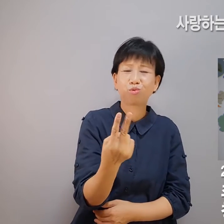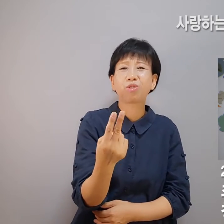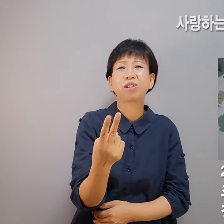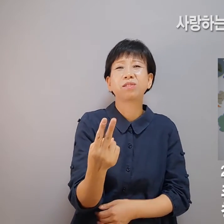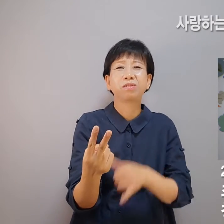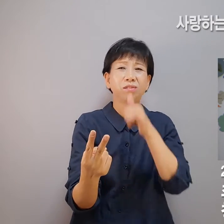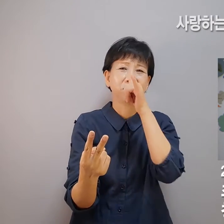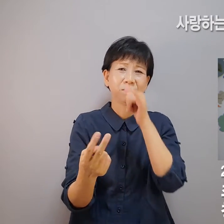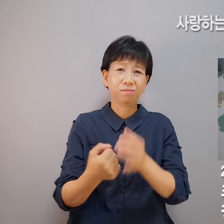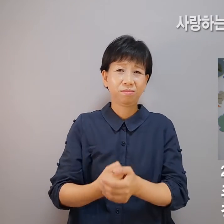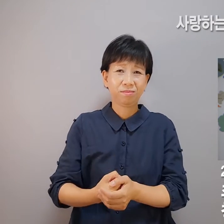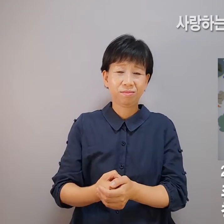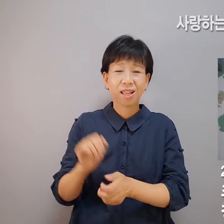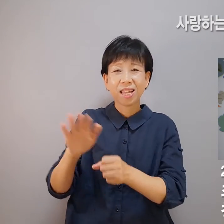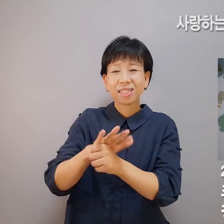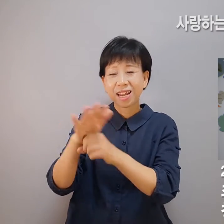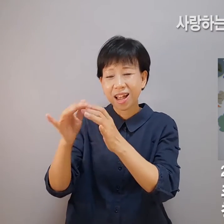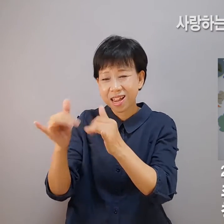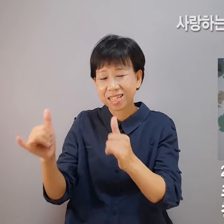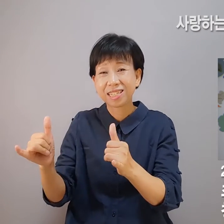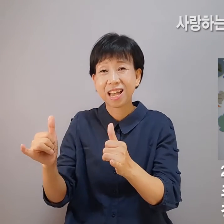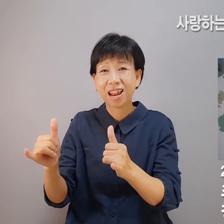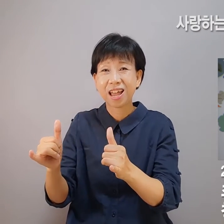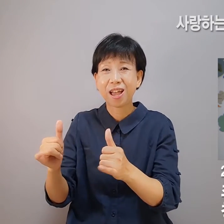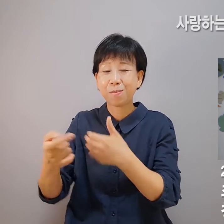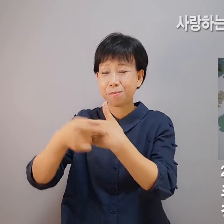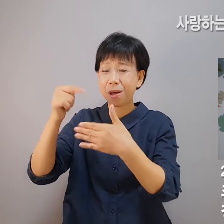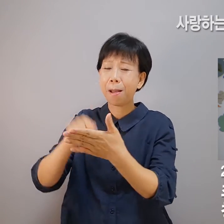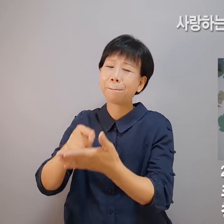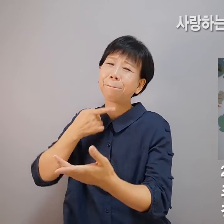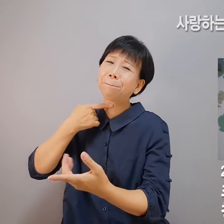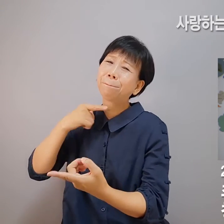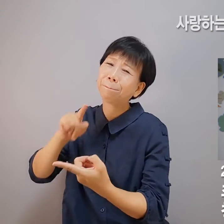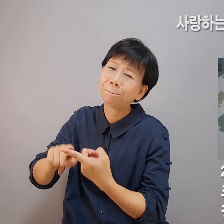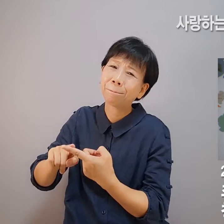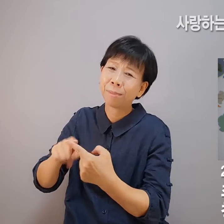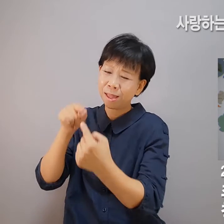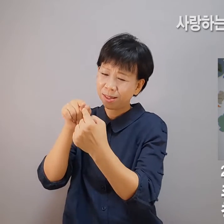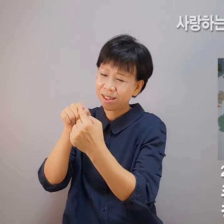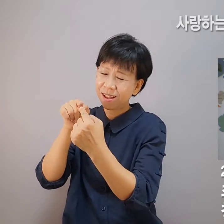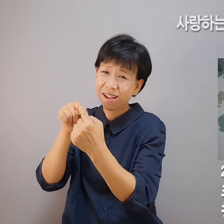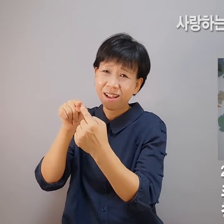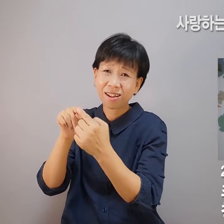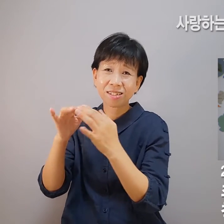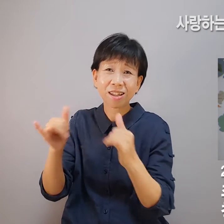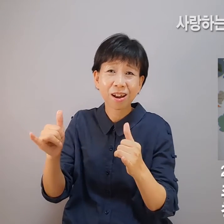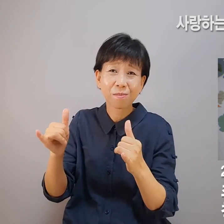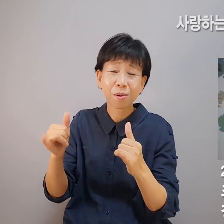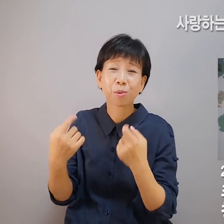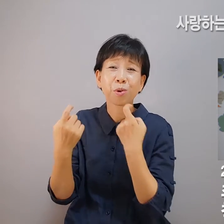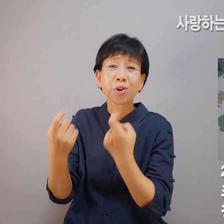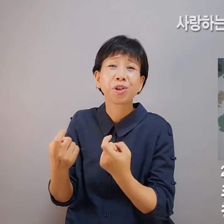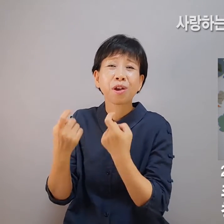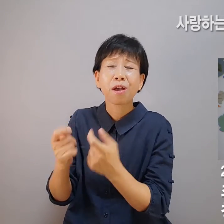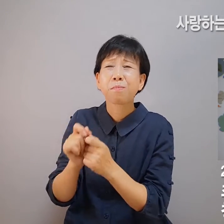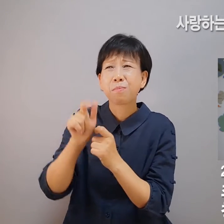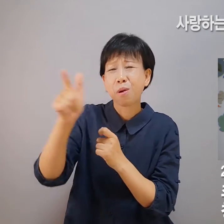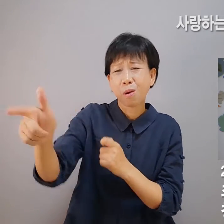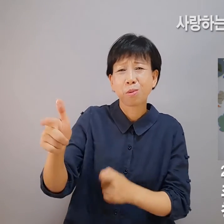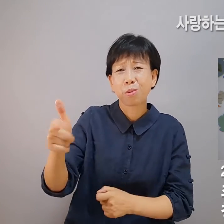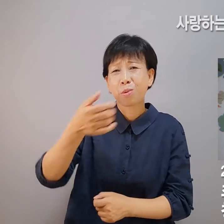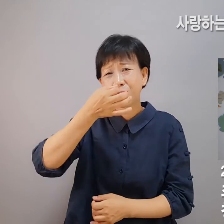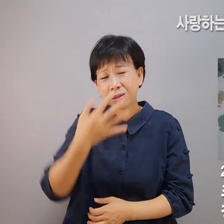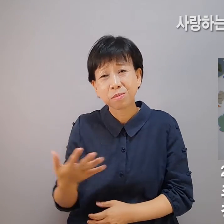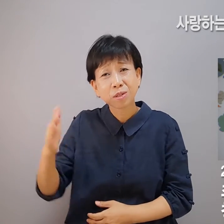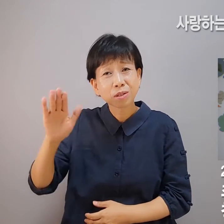정말 마음과 뜻이 맞는 사람과 함께 여행을 간다면 아무리 멀어도 아무리 고대도 행복한